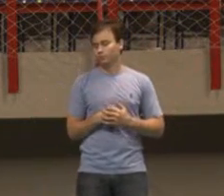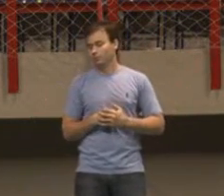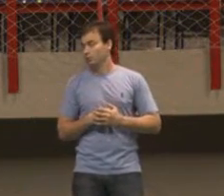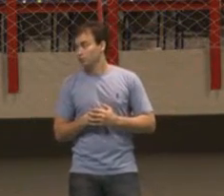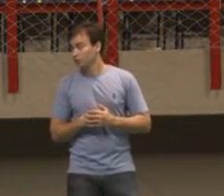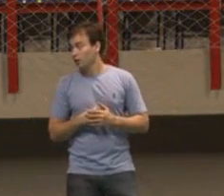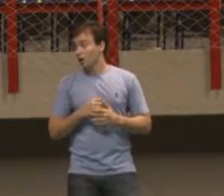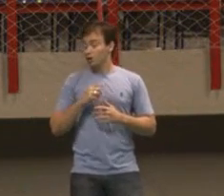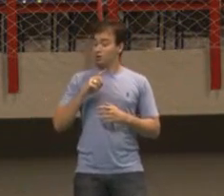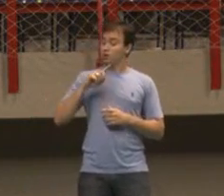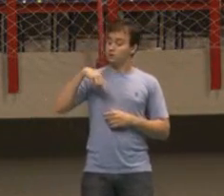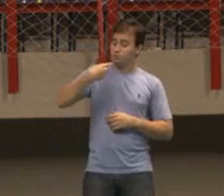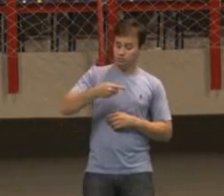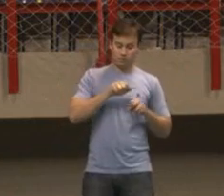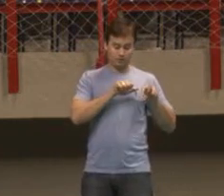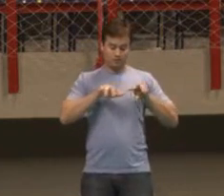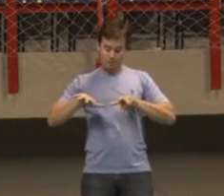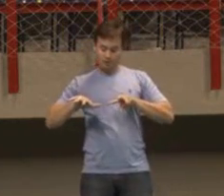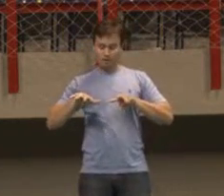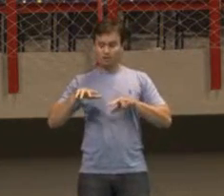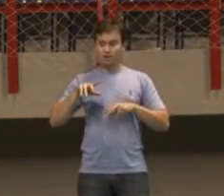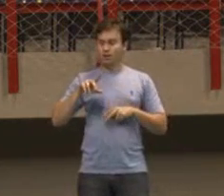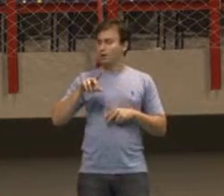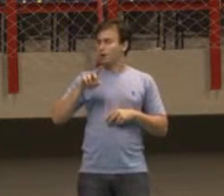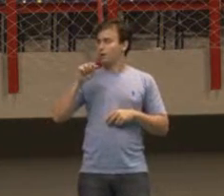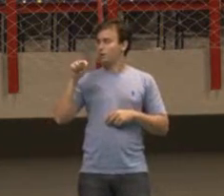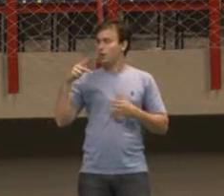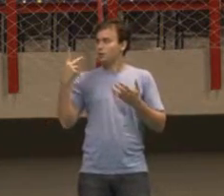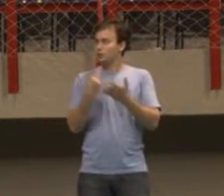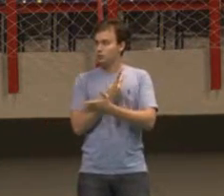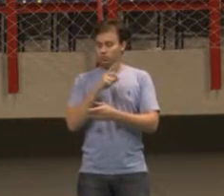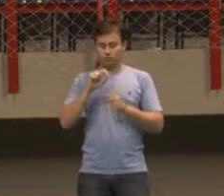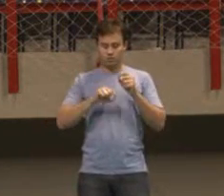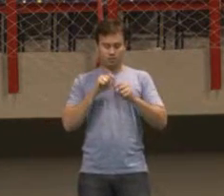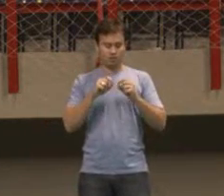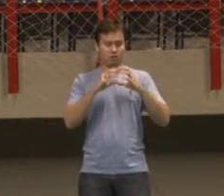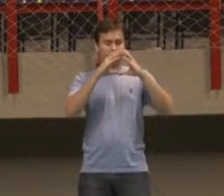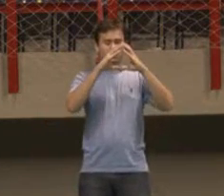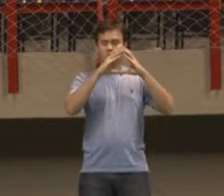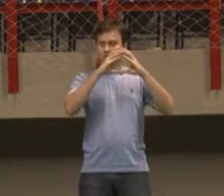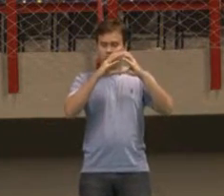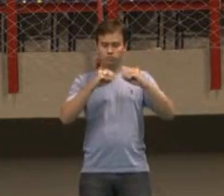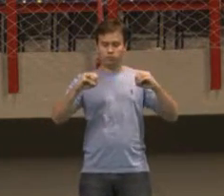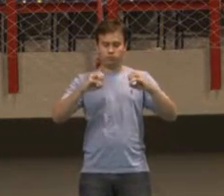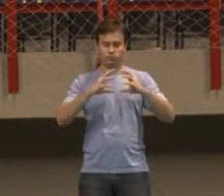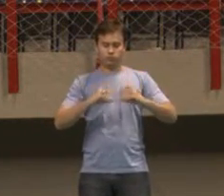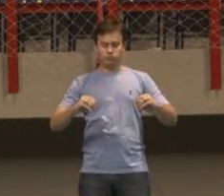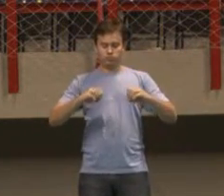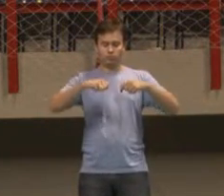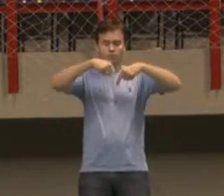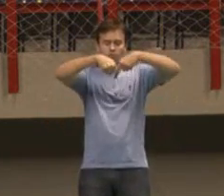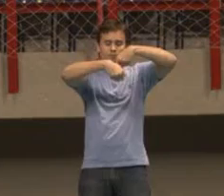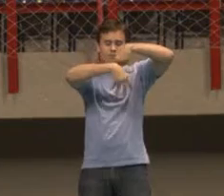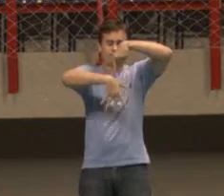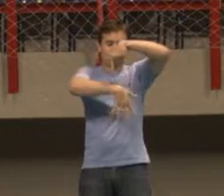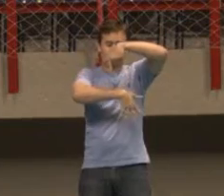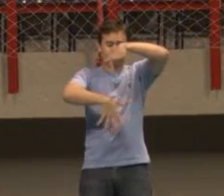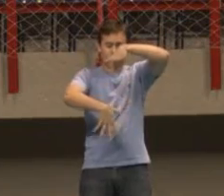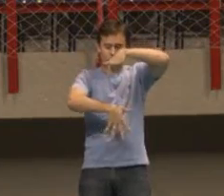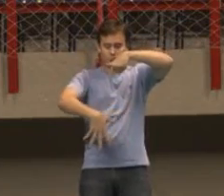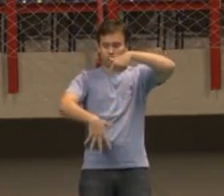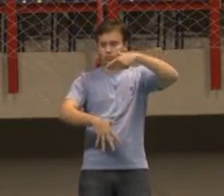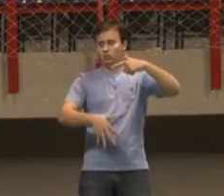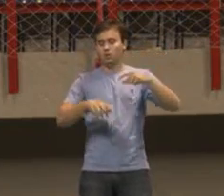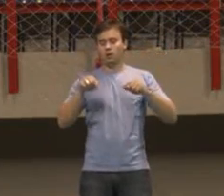mãe. E ao longo dessa semana, o que ocorrerá com essa célula ovozigoto? Várias divisões, até formar uma